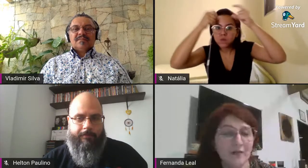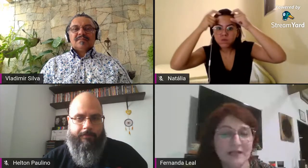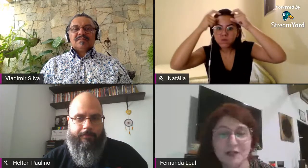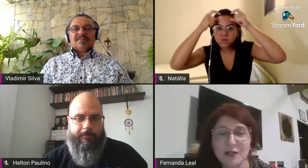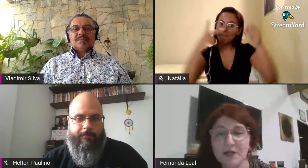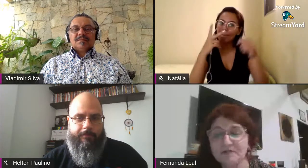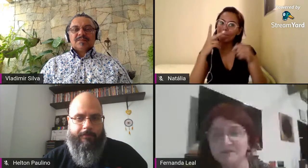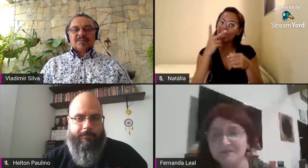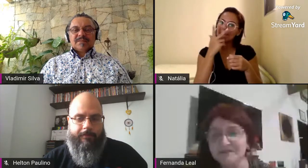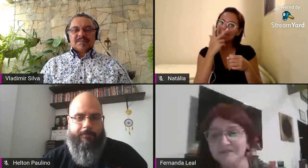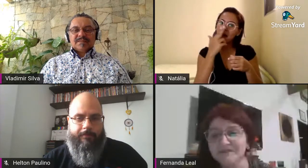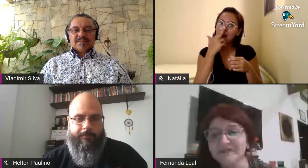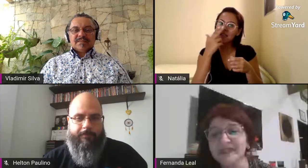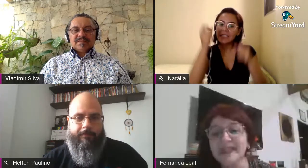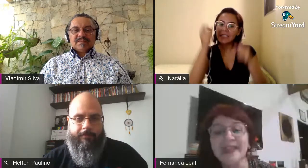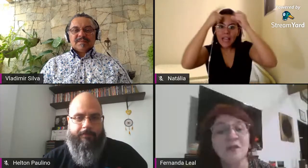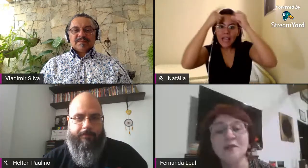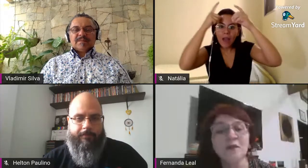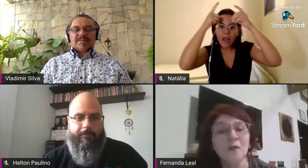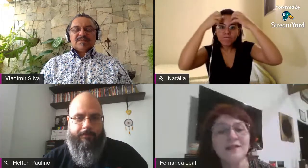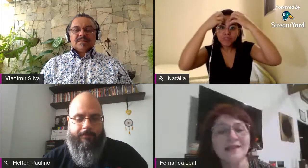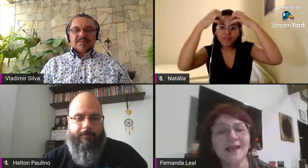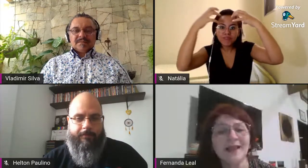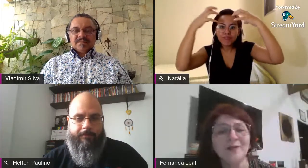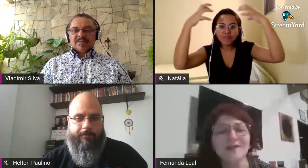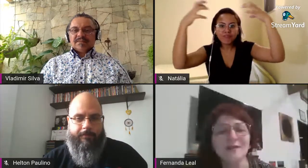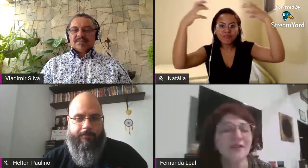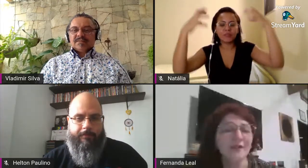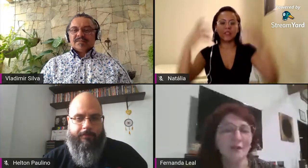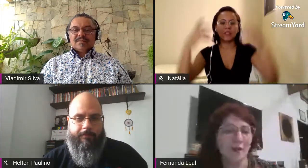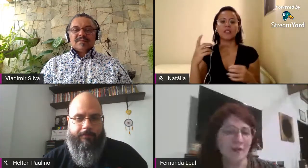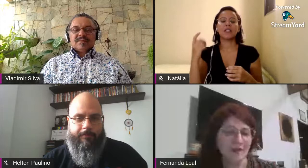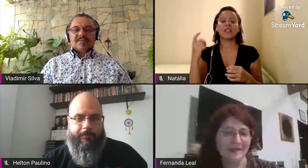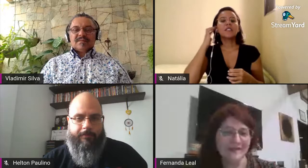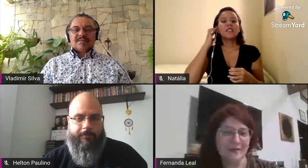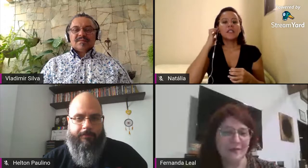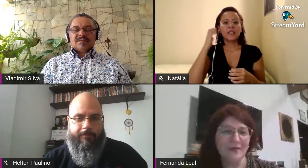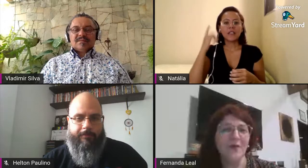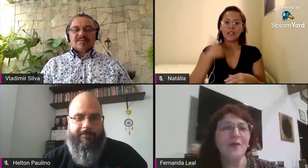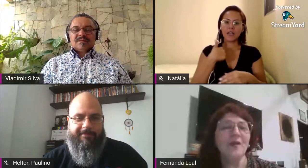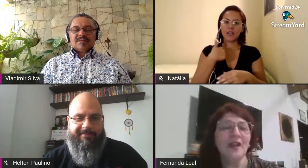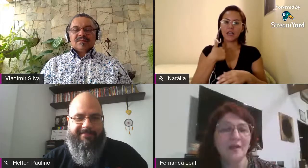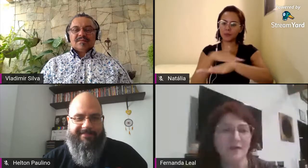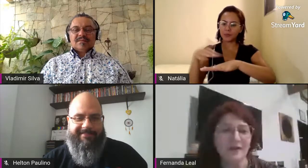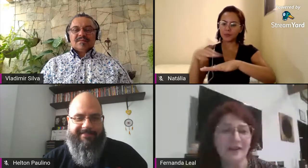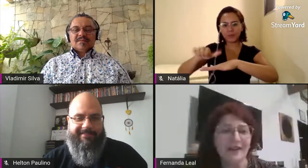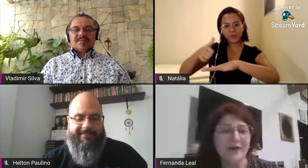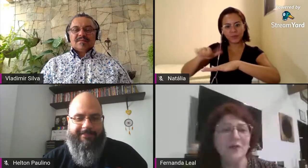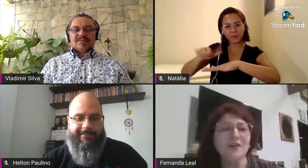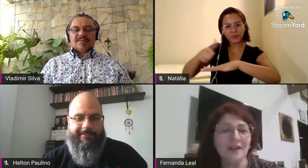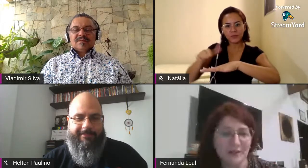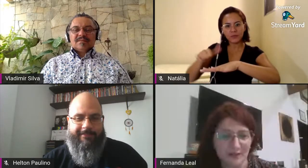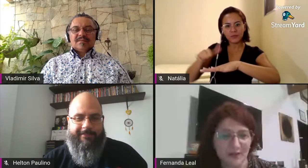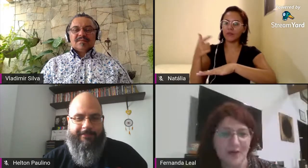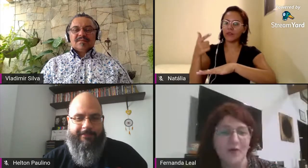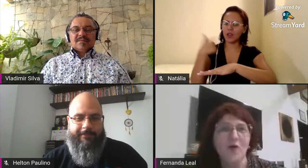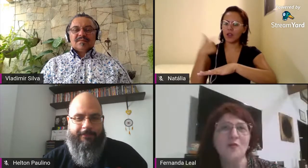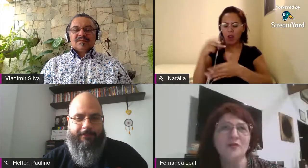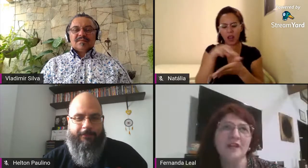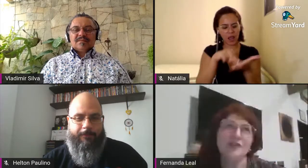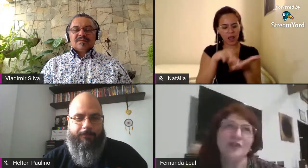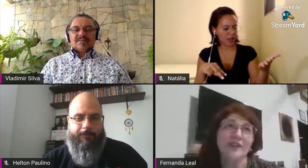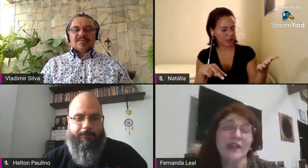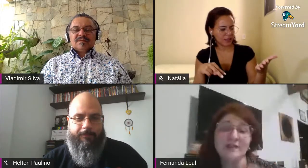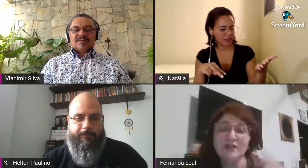na UFCG, e quando eu comecei a ler, eu disse, eu vou ter que tomar uma decisão. Ou eu leio o texto como